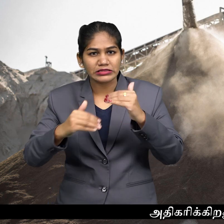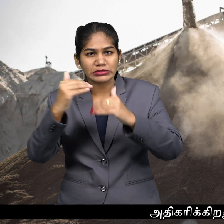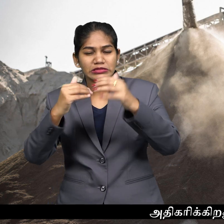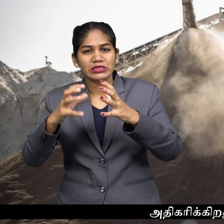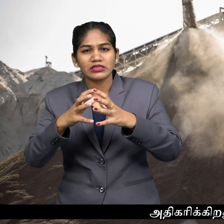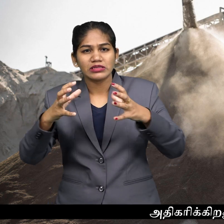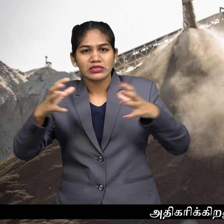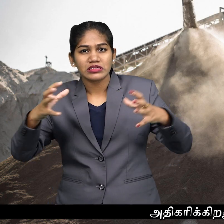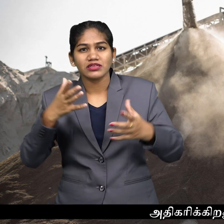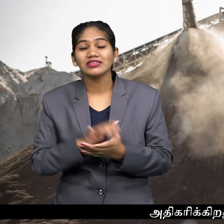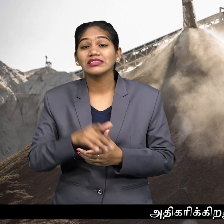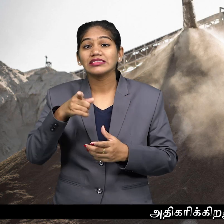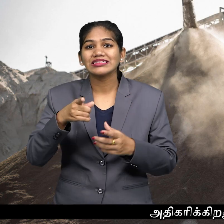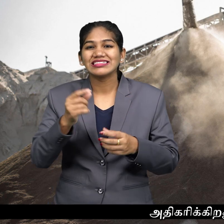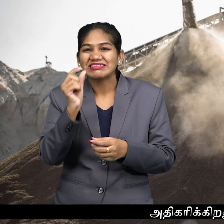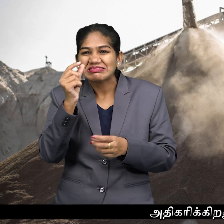துகள்கள்